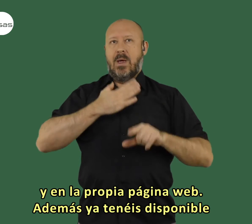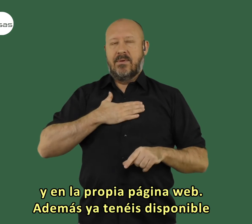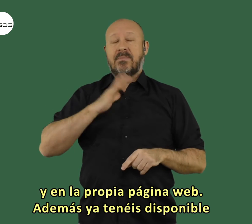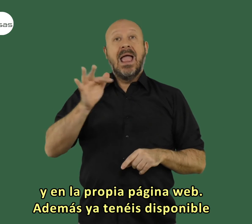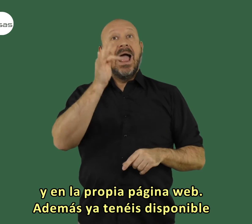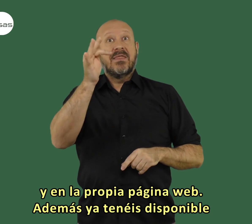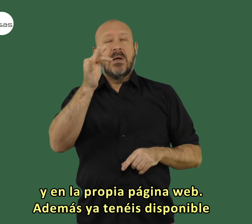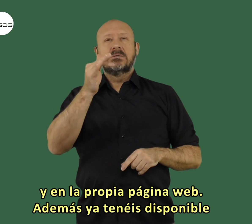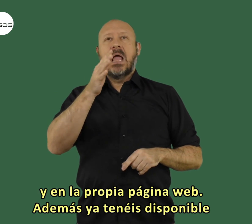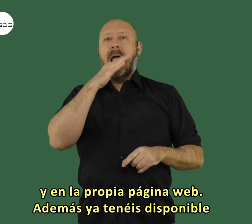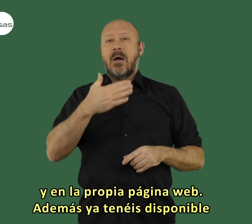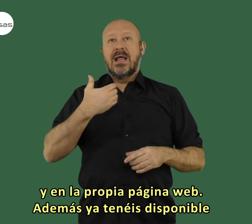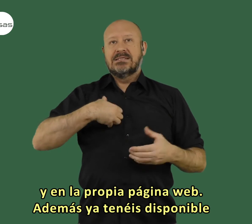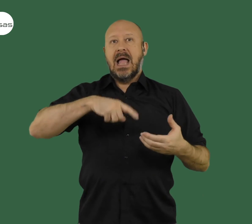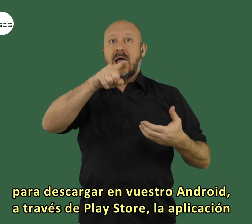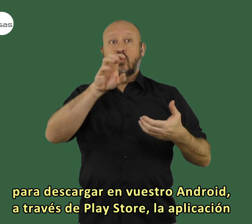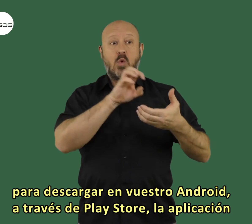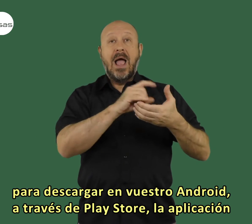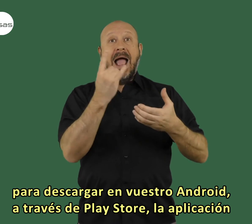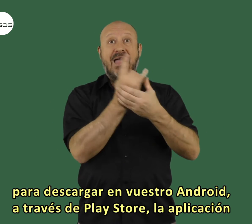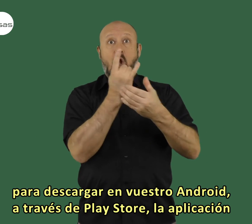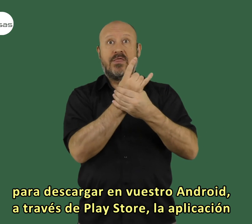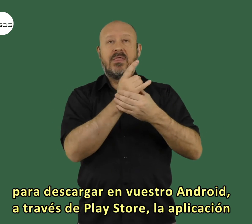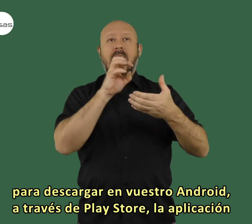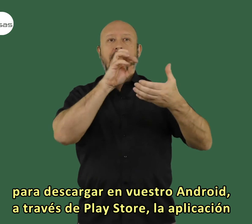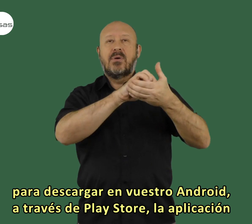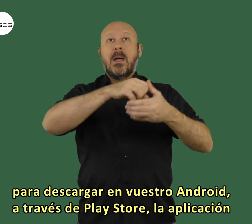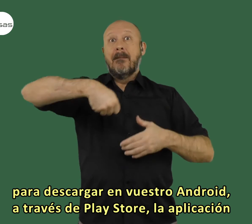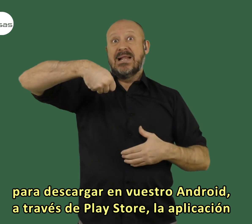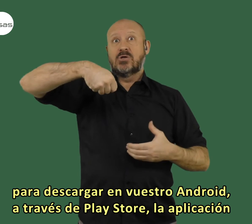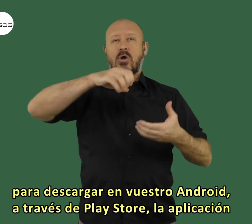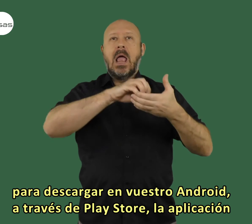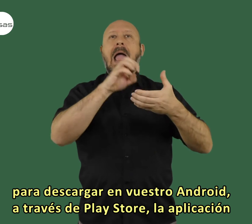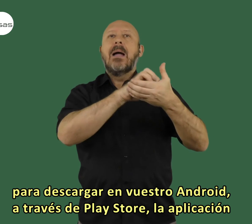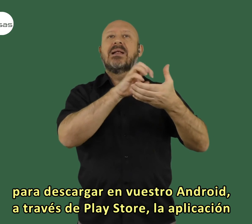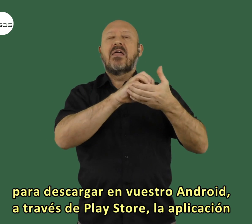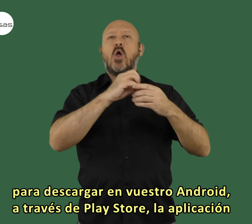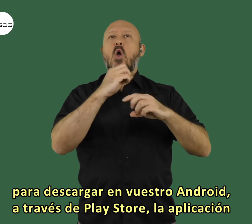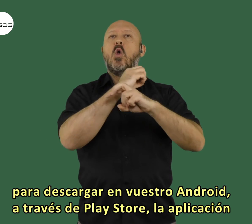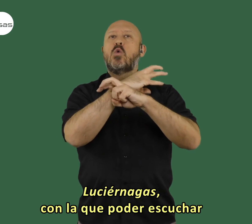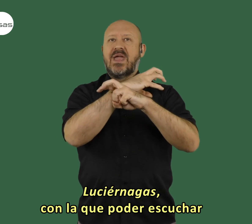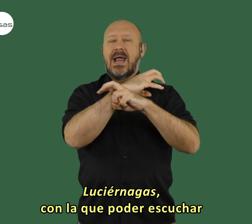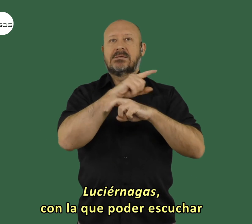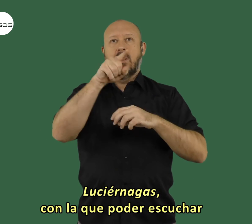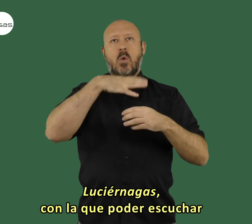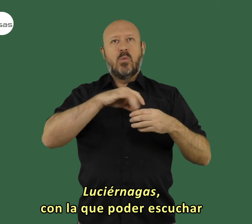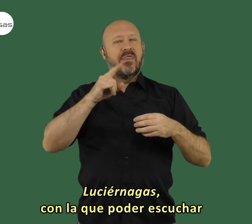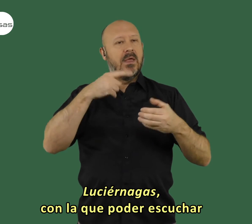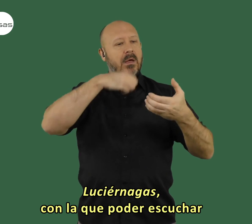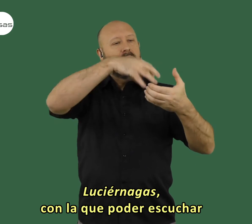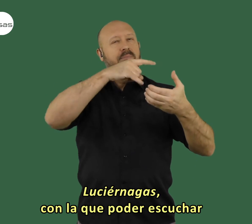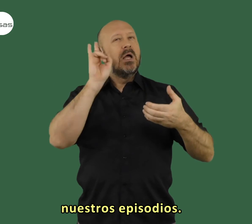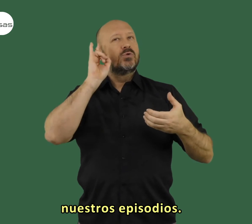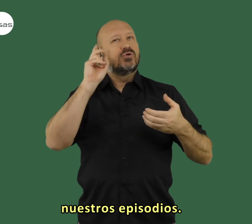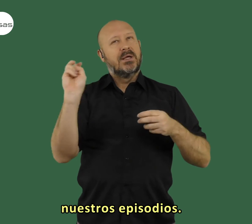página web. Y además ya tenéis disponible para descargar en vuestro Android, a través de Play Store, la aplicación Luciérnagas, con la que